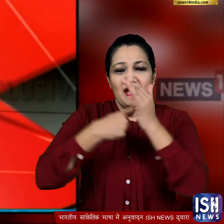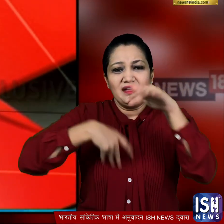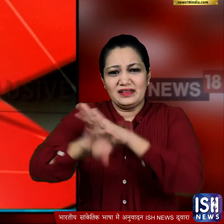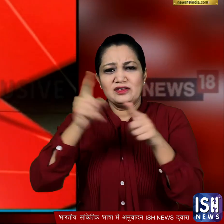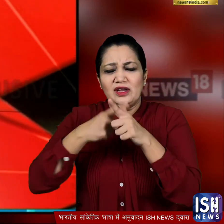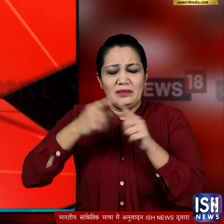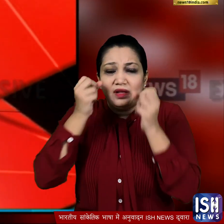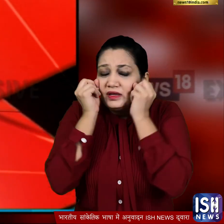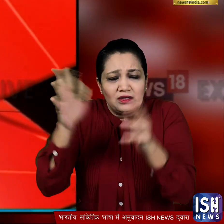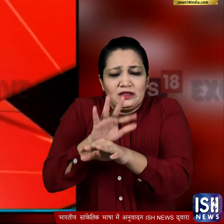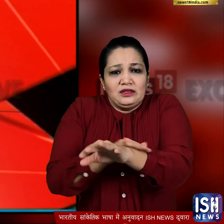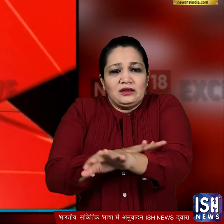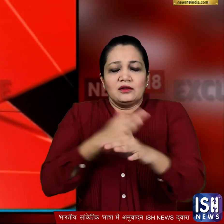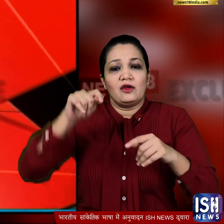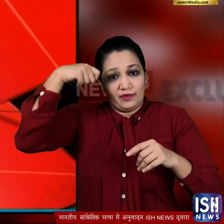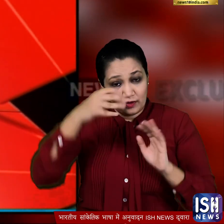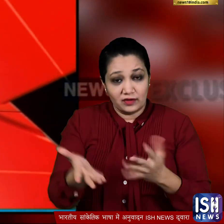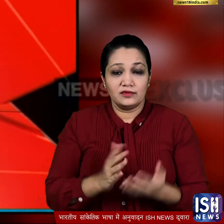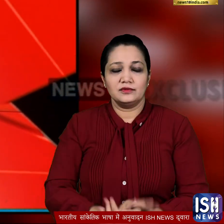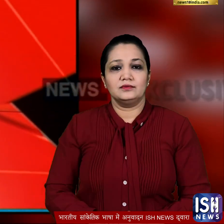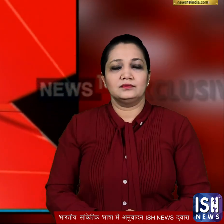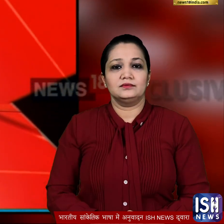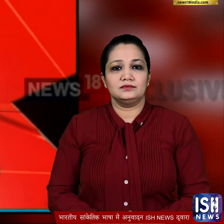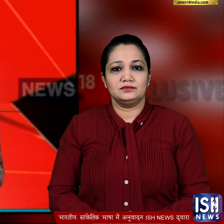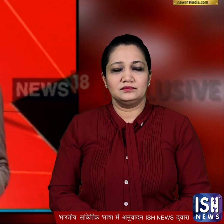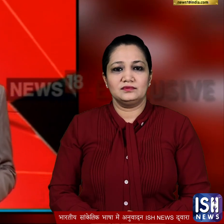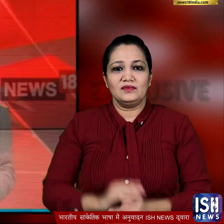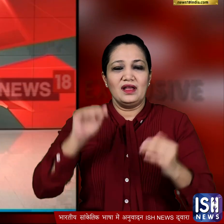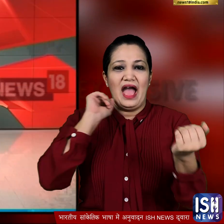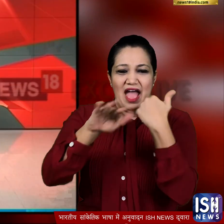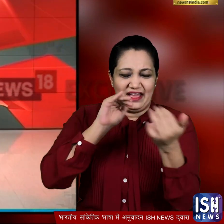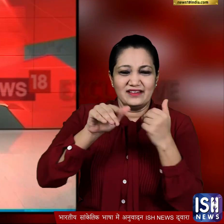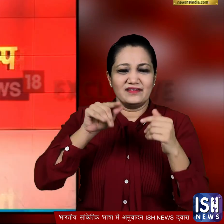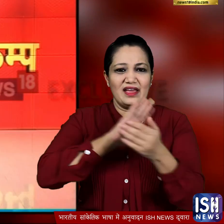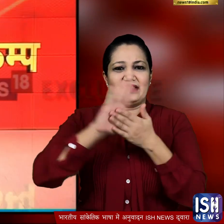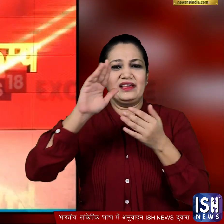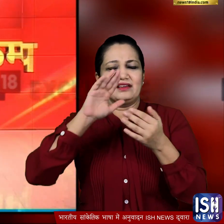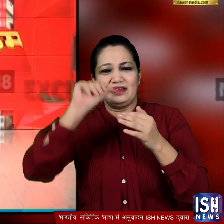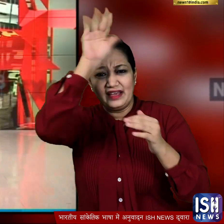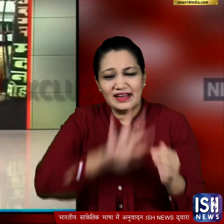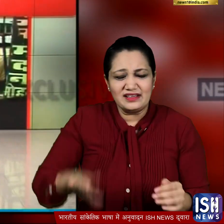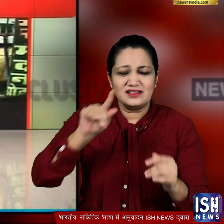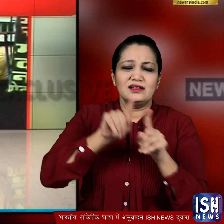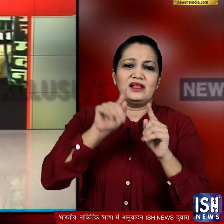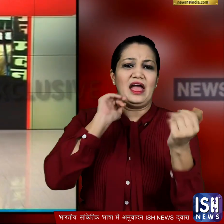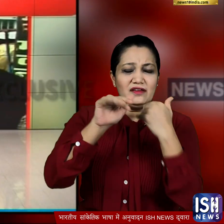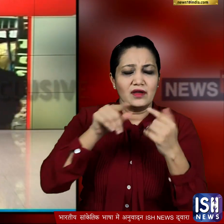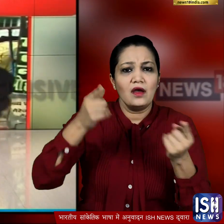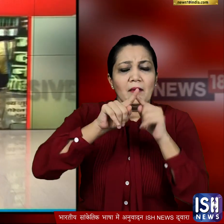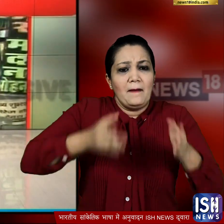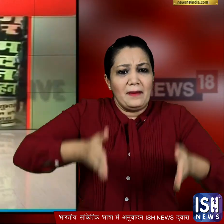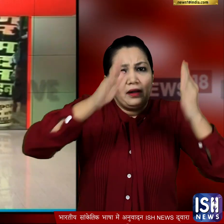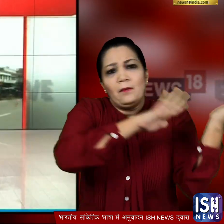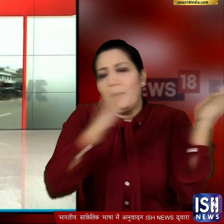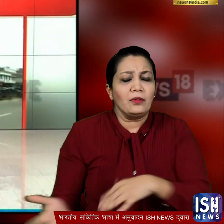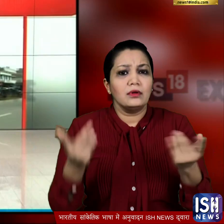बिहार के जहानाबाद से रोंगटे खड़े कर देने वाली कुछ तस्वीरें सामने आई। वहां नेशनल हाईवे पर एक 3 मंजिला मकान अचानक ढह गया।